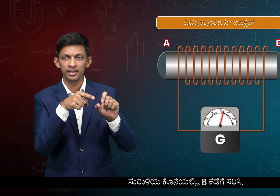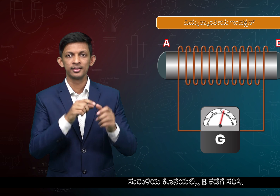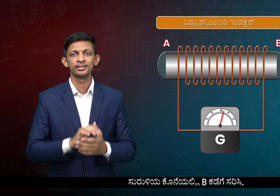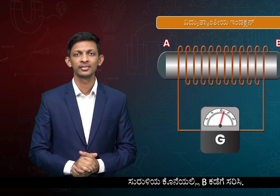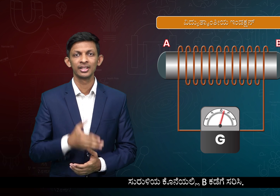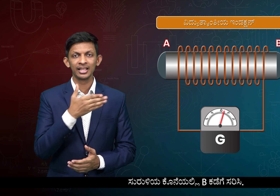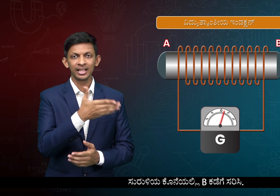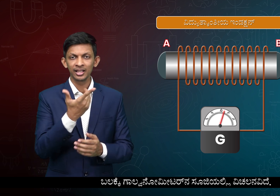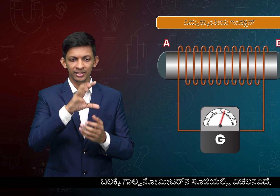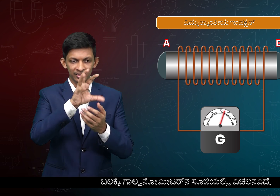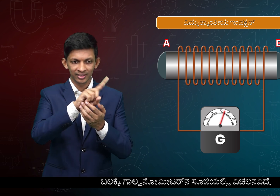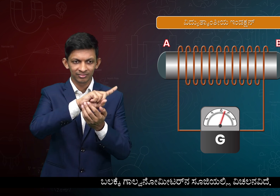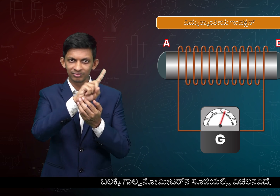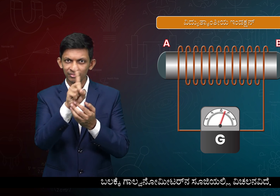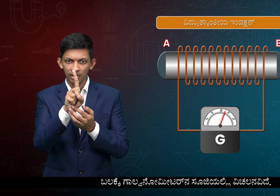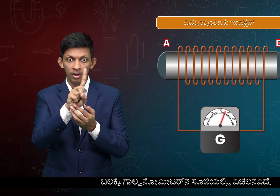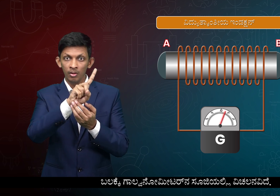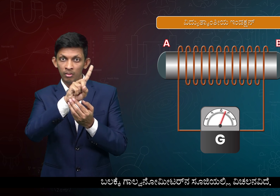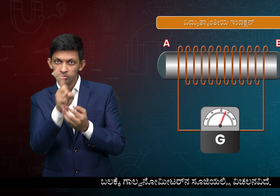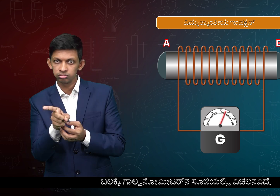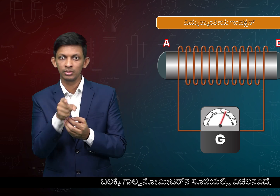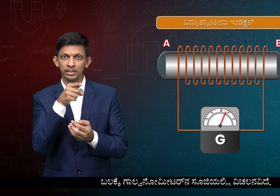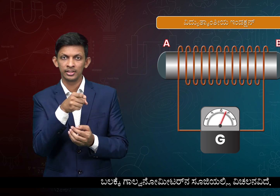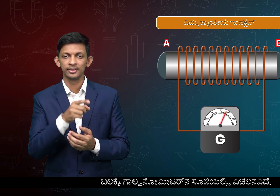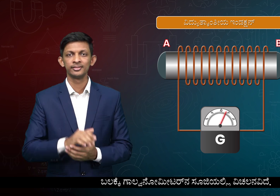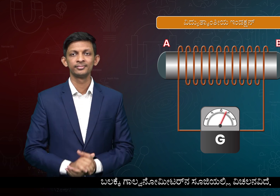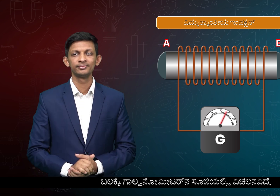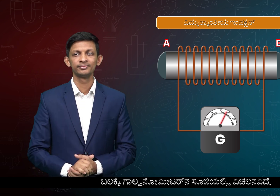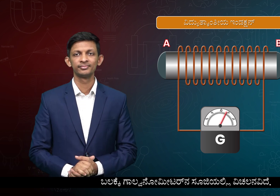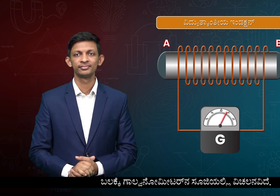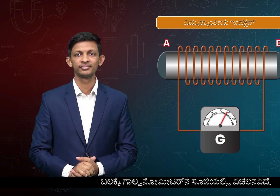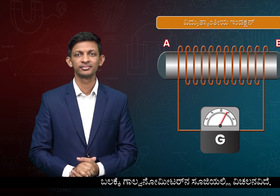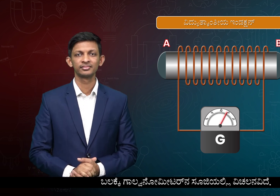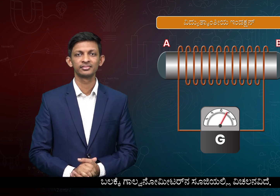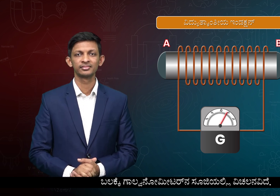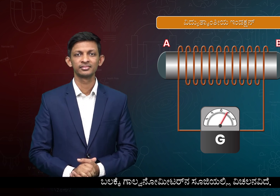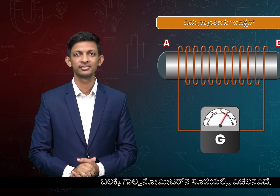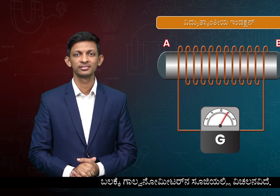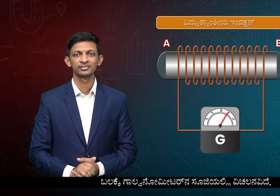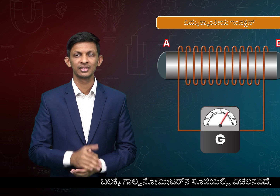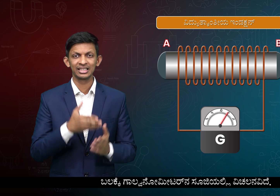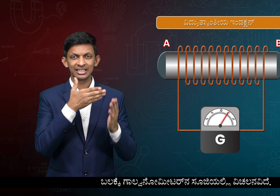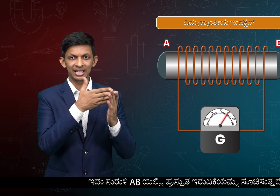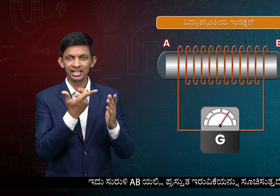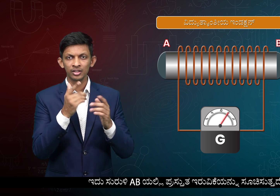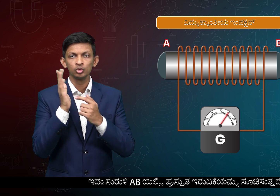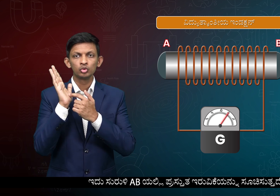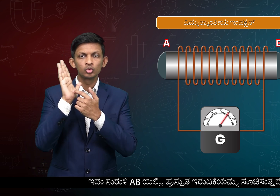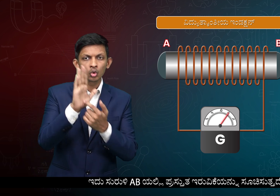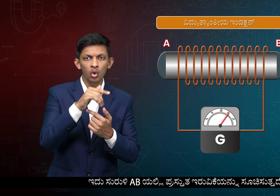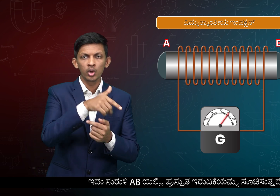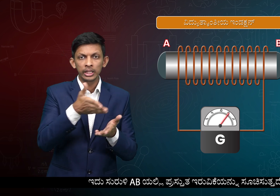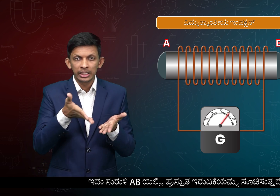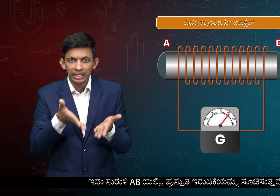B ಕಡೆಗೆ ಸೇರಿಸಿ. ಬಲಕ್ಕೆ ಗಾಲ್ವನೋಮೀಟರ್ನ ಸೂಜಿಯಲ್ಲಿ ವಿಚಲನವಿದೆ. ಇದು